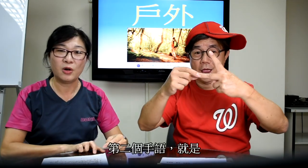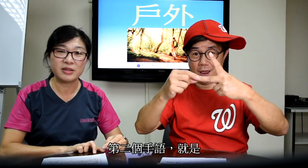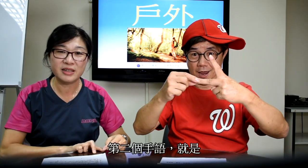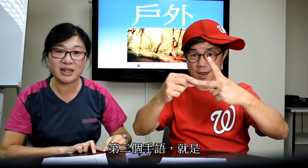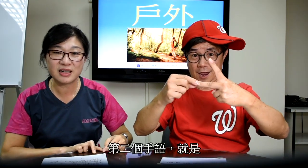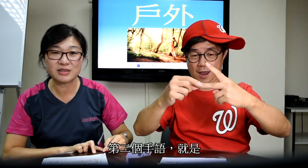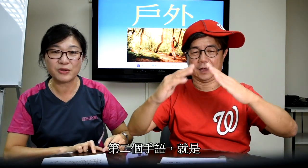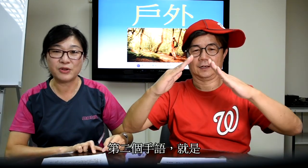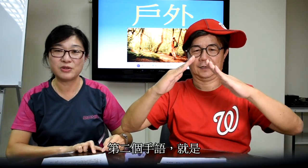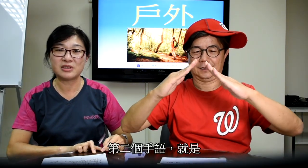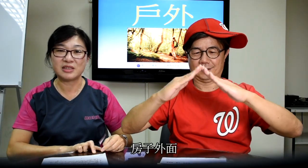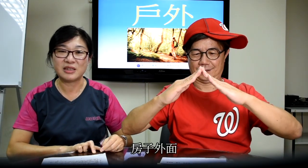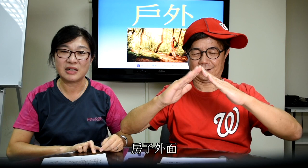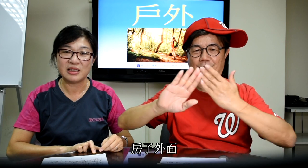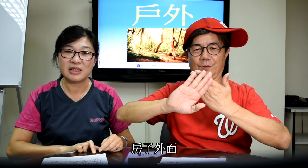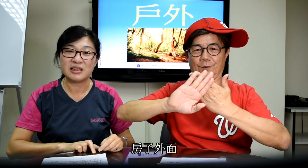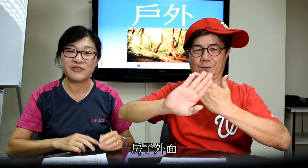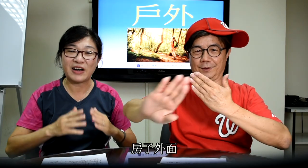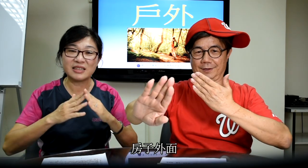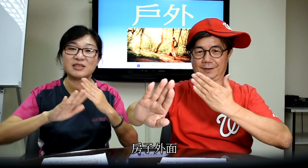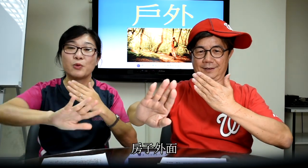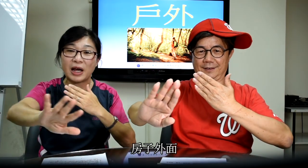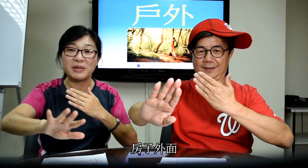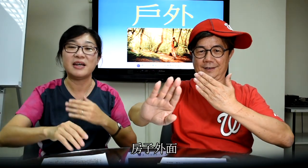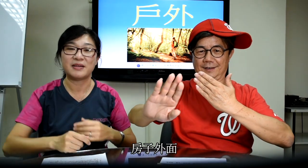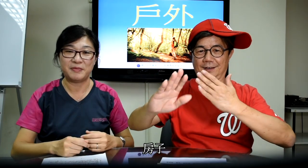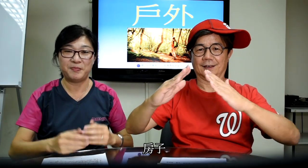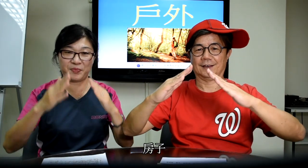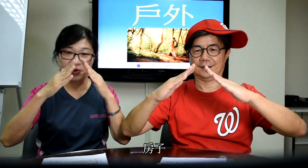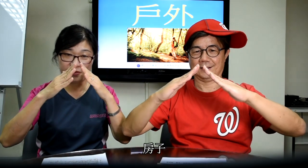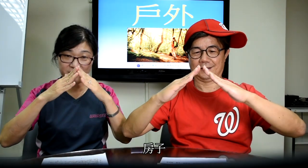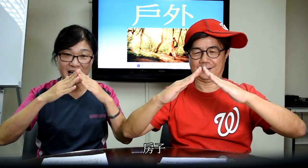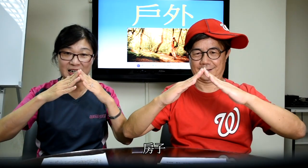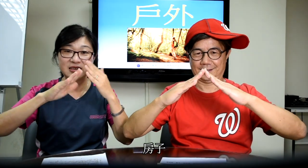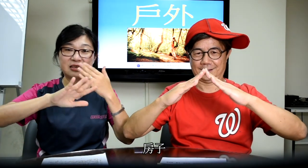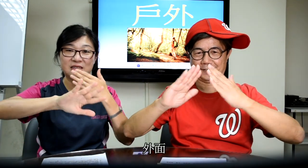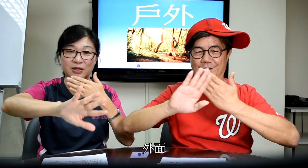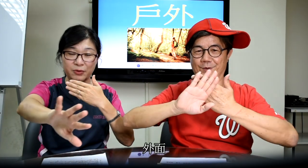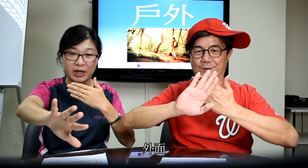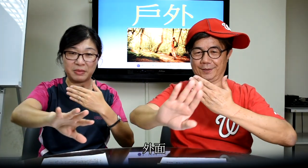第二个手语就是房子外面，房子外面